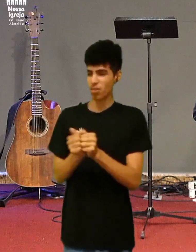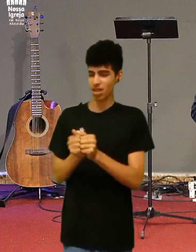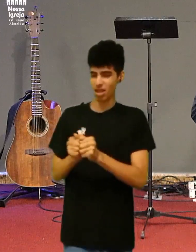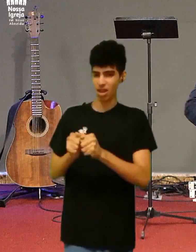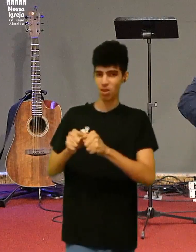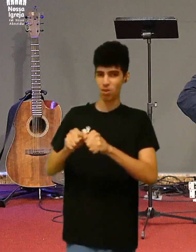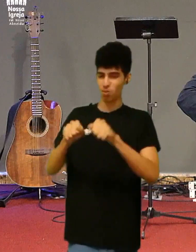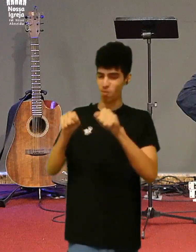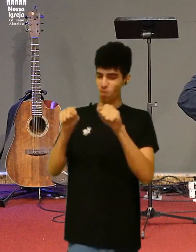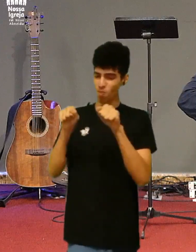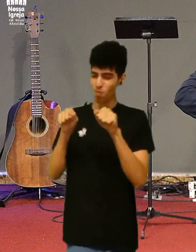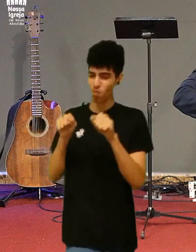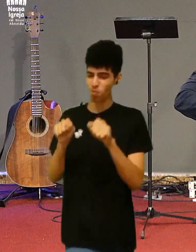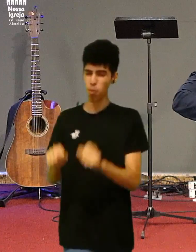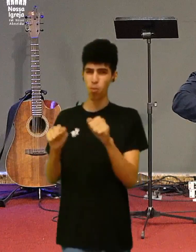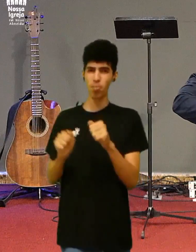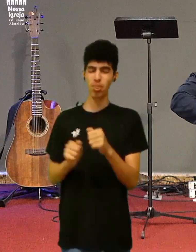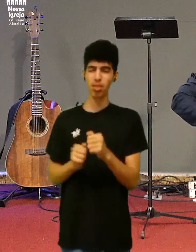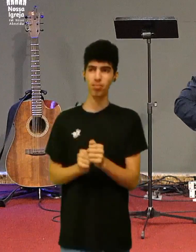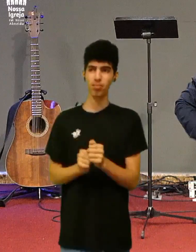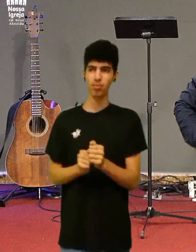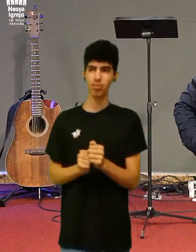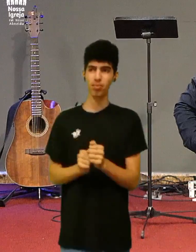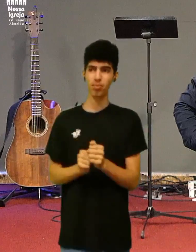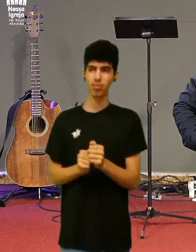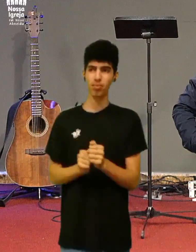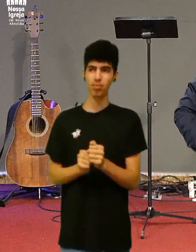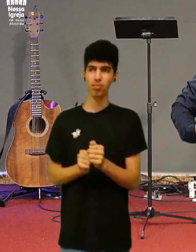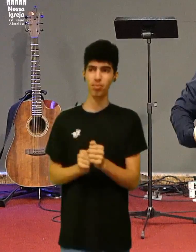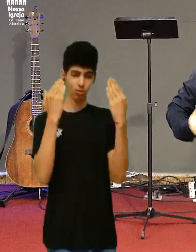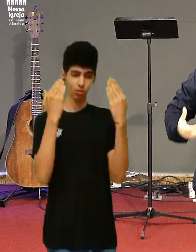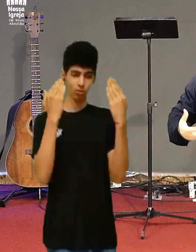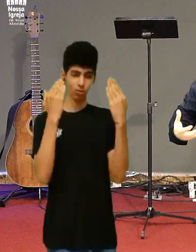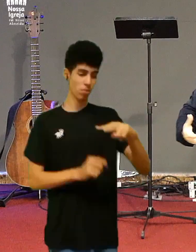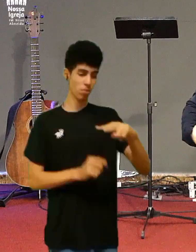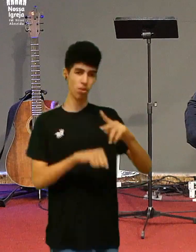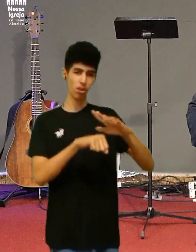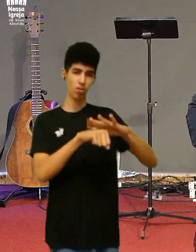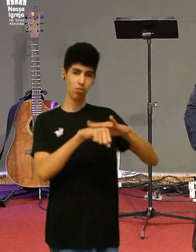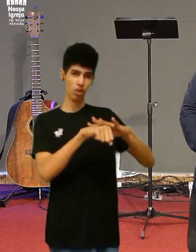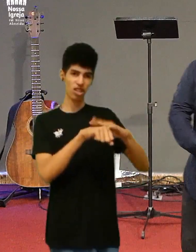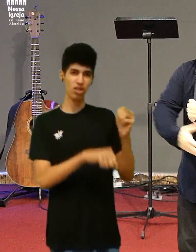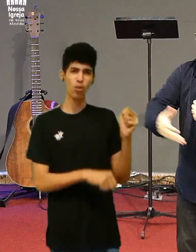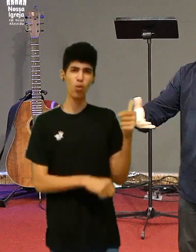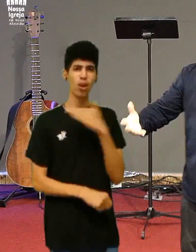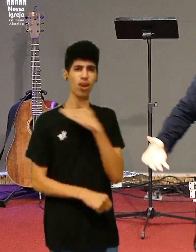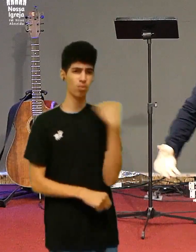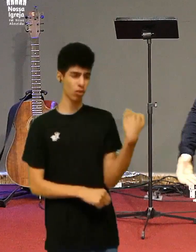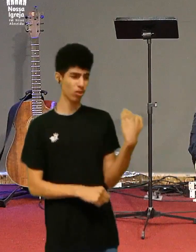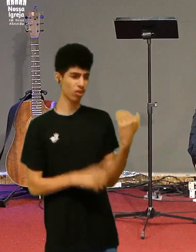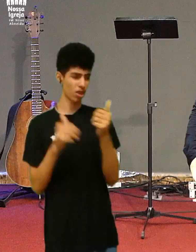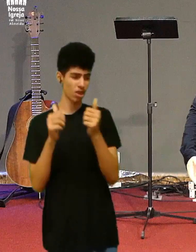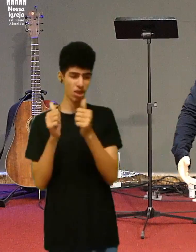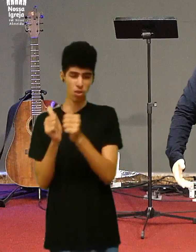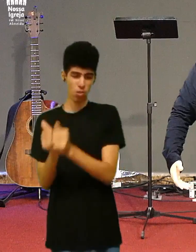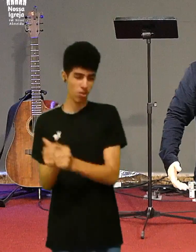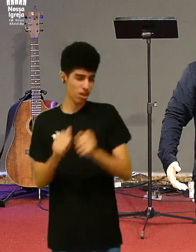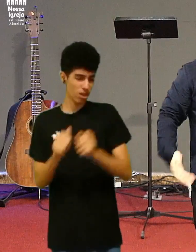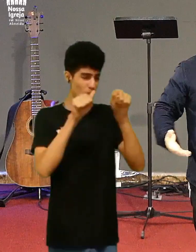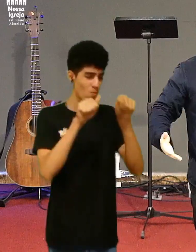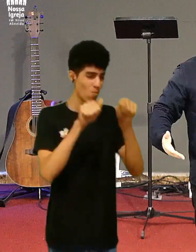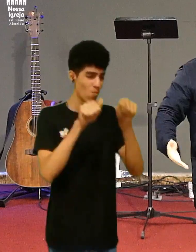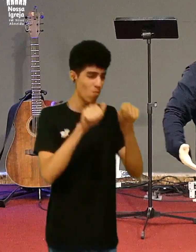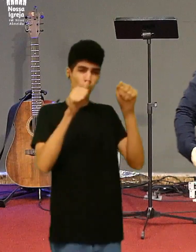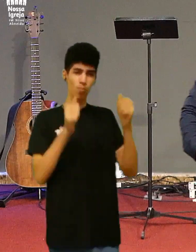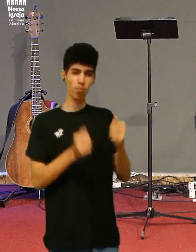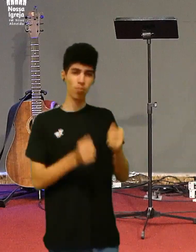energia tamanha que o coração volta a bater, vida volta a ser gerada. Eu